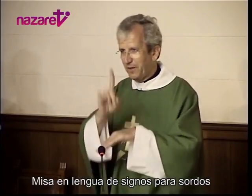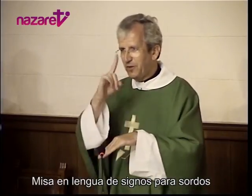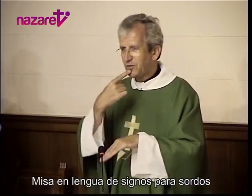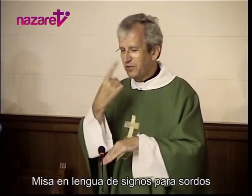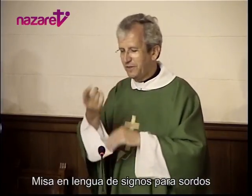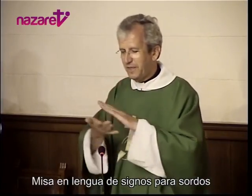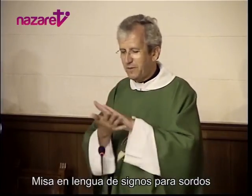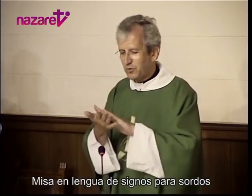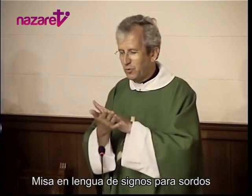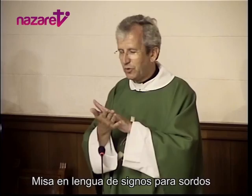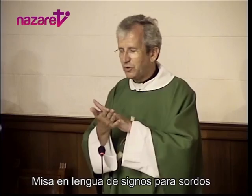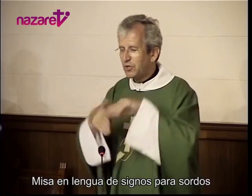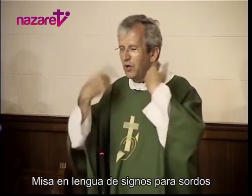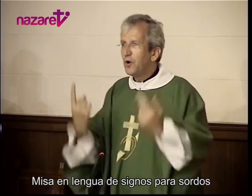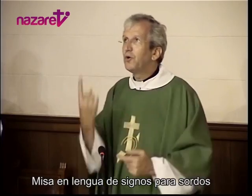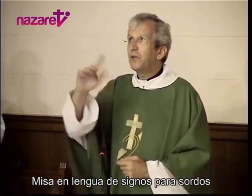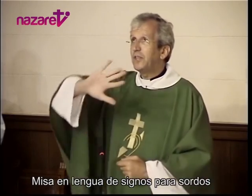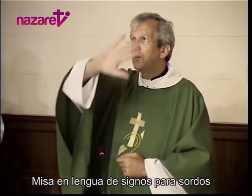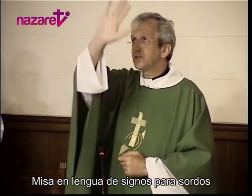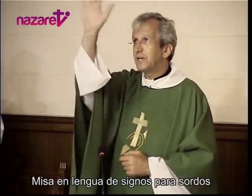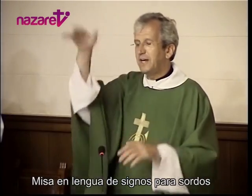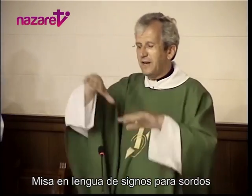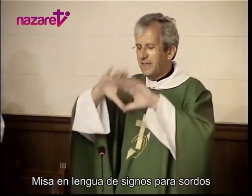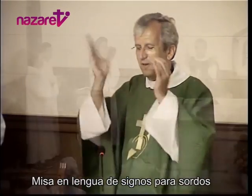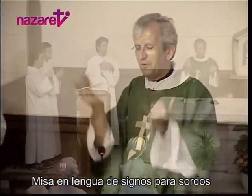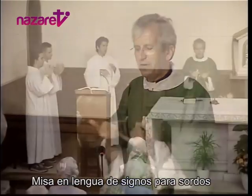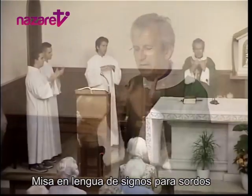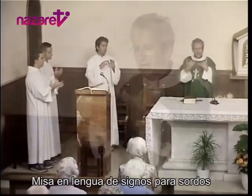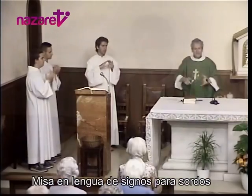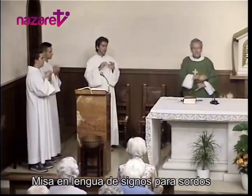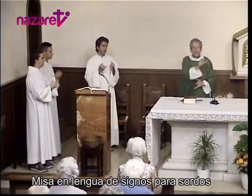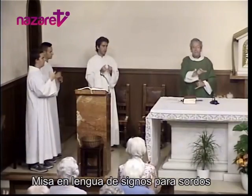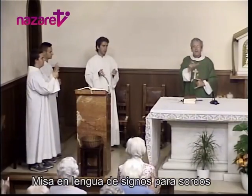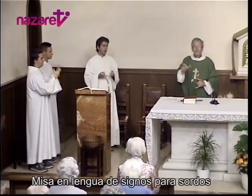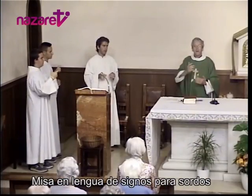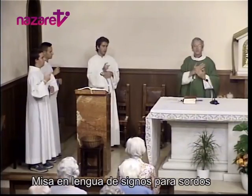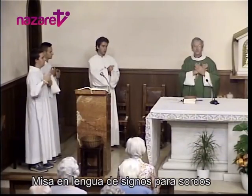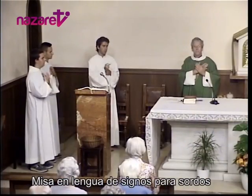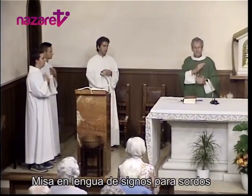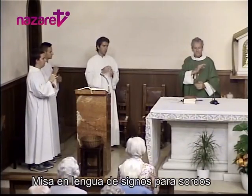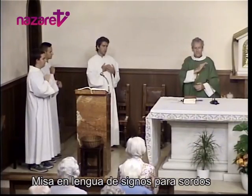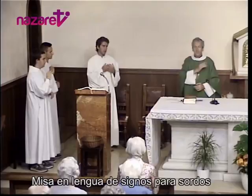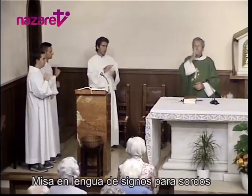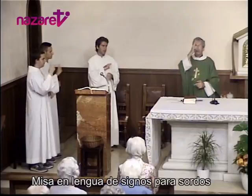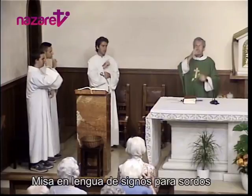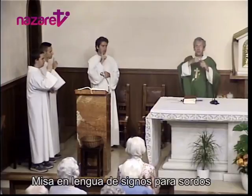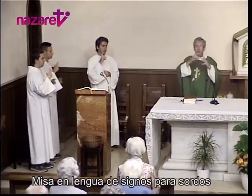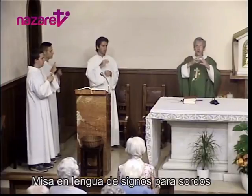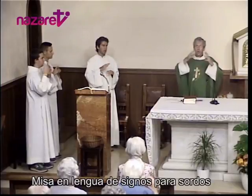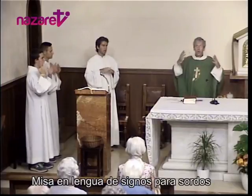Dios, decimos juntos: Gloria a Dios en el cielo y en la tierra paz a los hombres que ama el Señor. Por